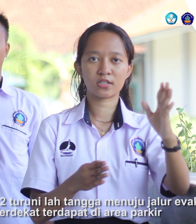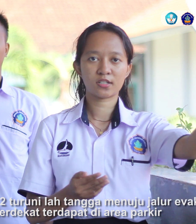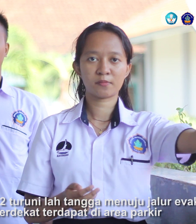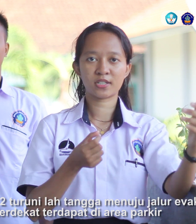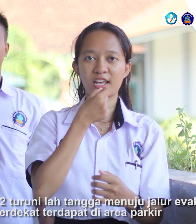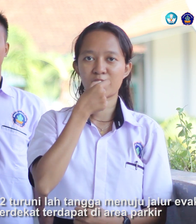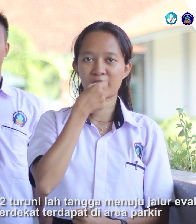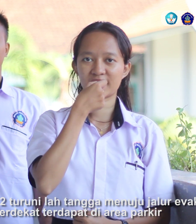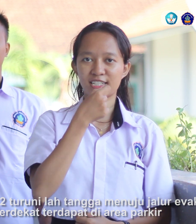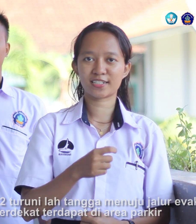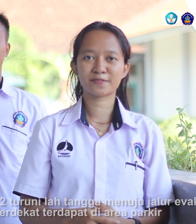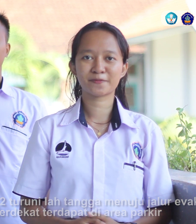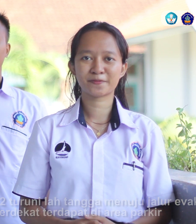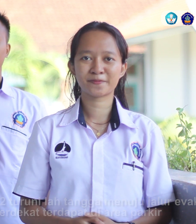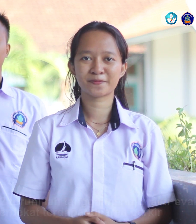di area parkir.